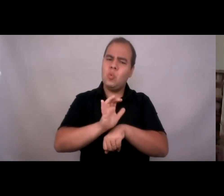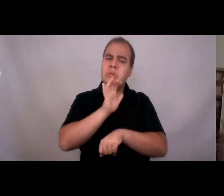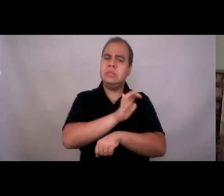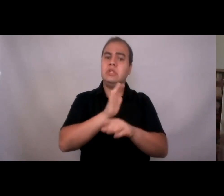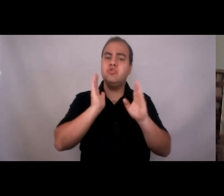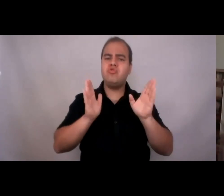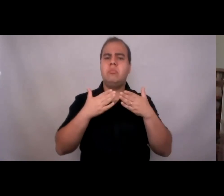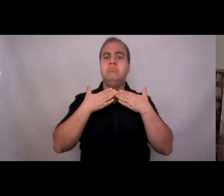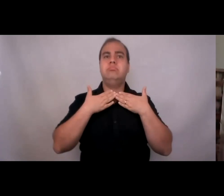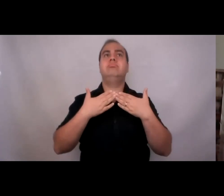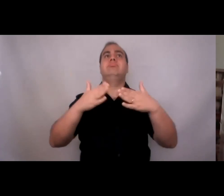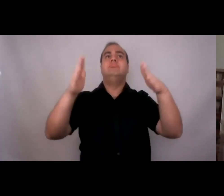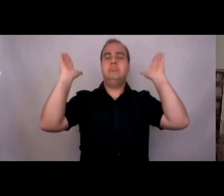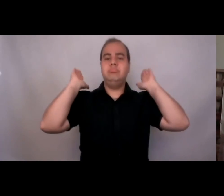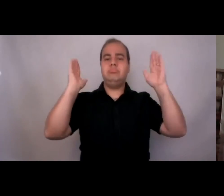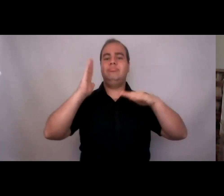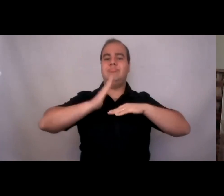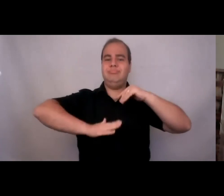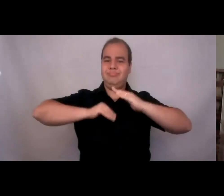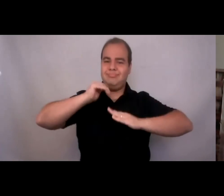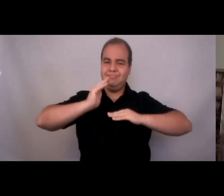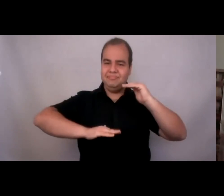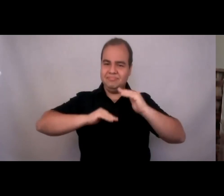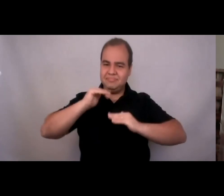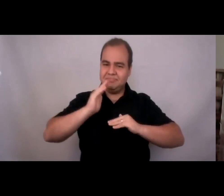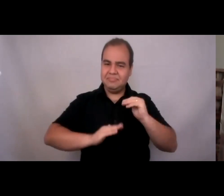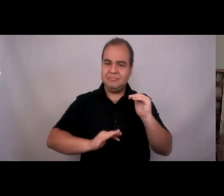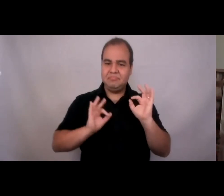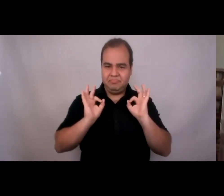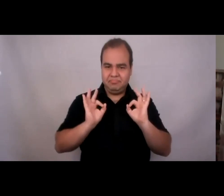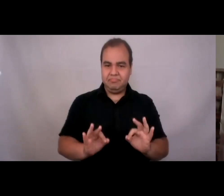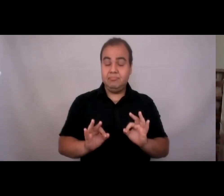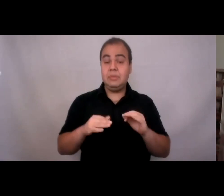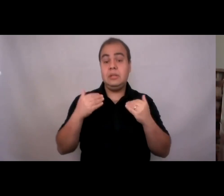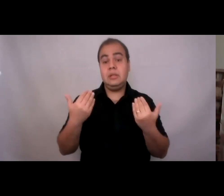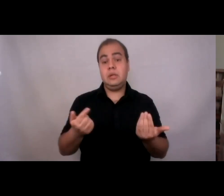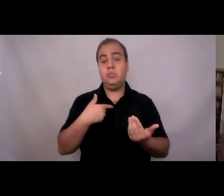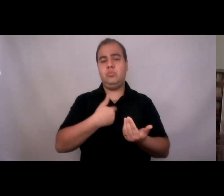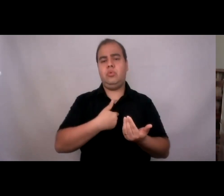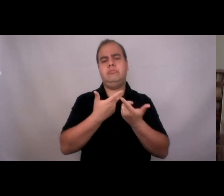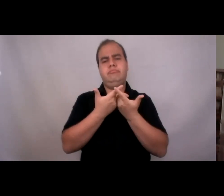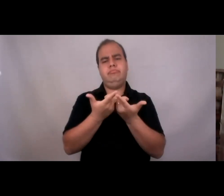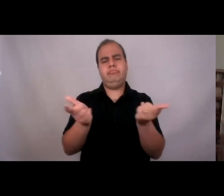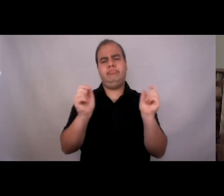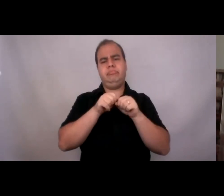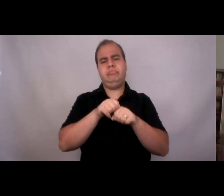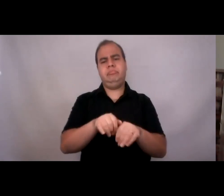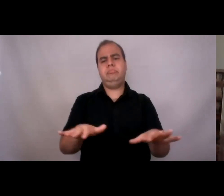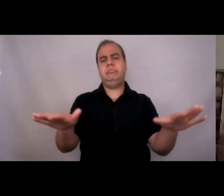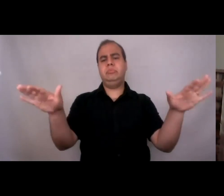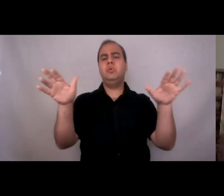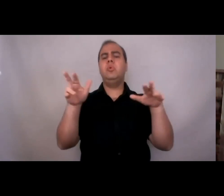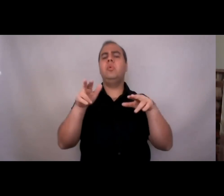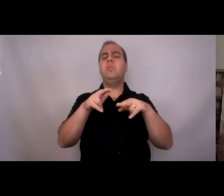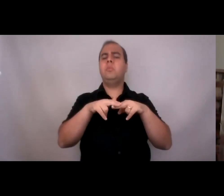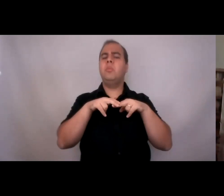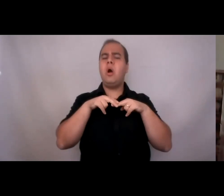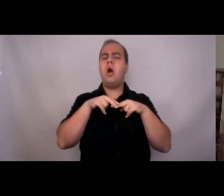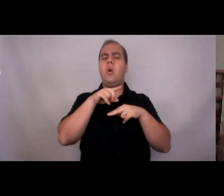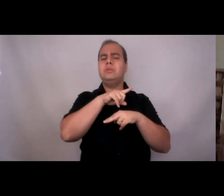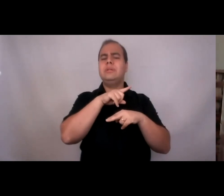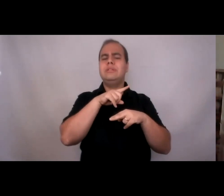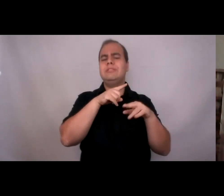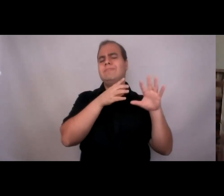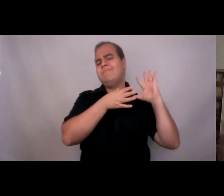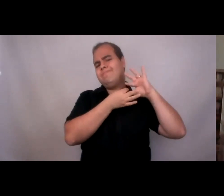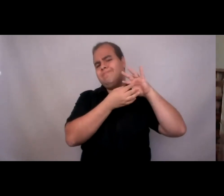abre caminhos para uma prática, né? Então, a gente ampliou por conta desse contexto virtual que